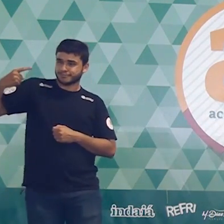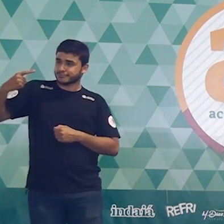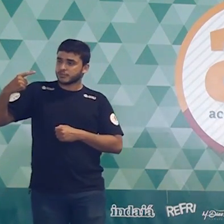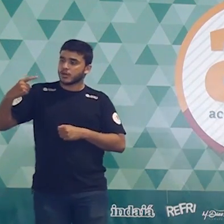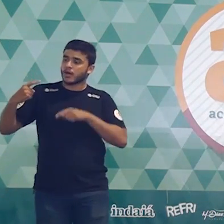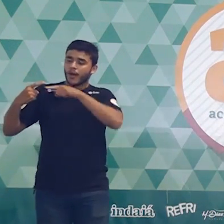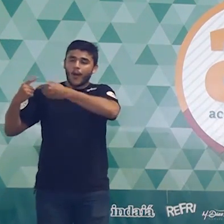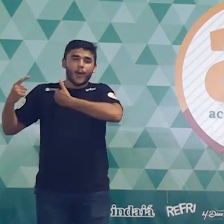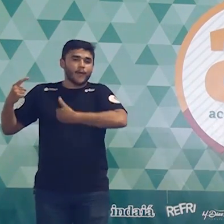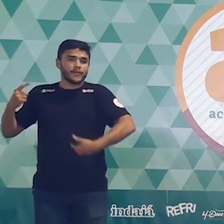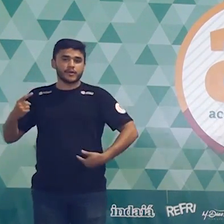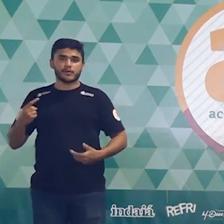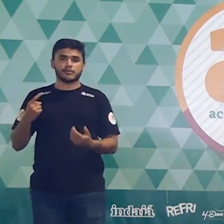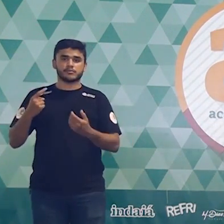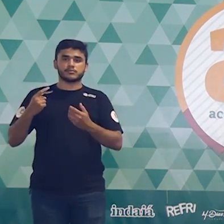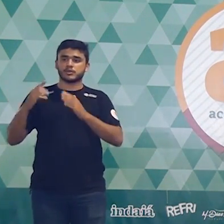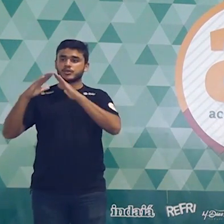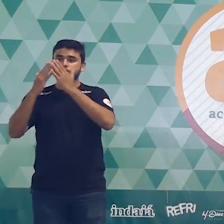ligeiro.